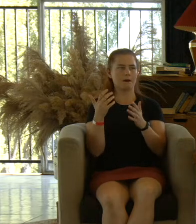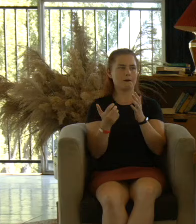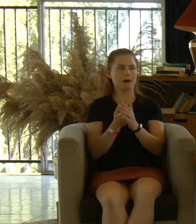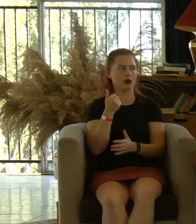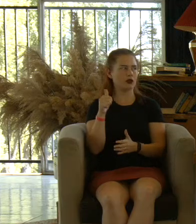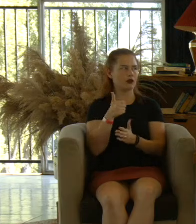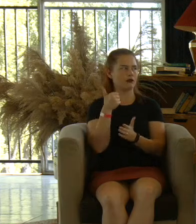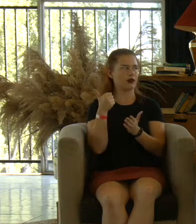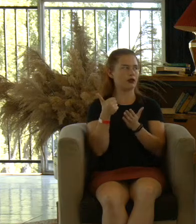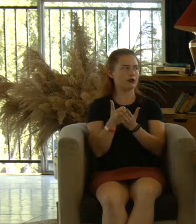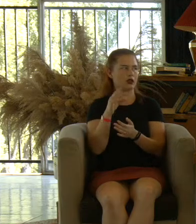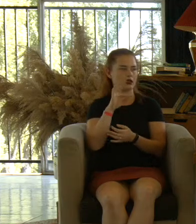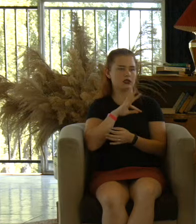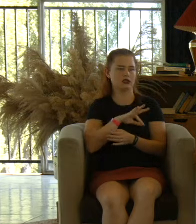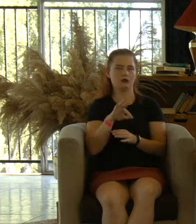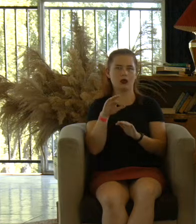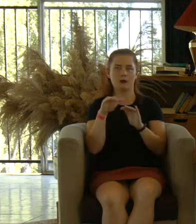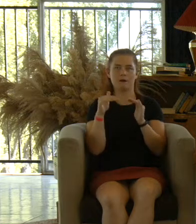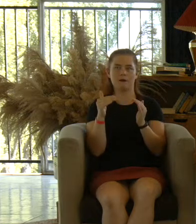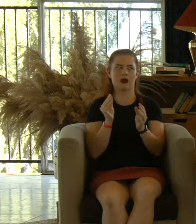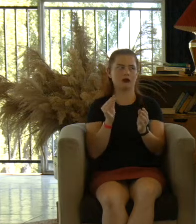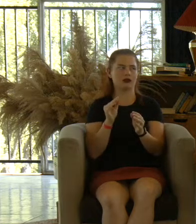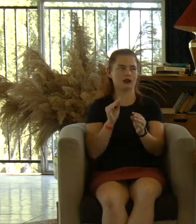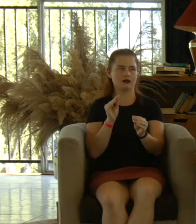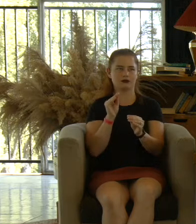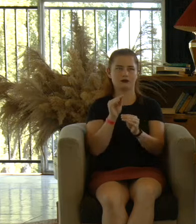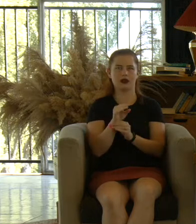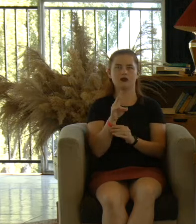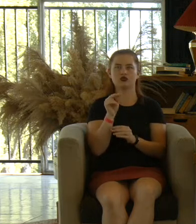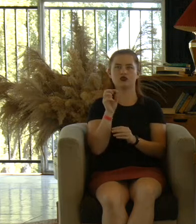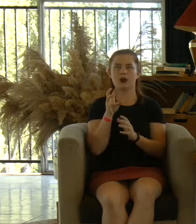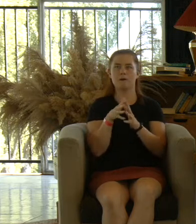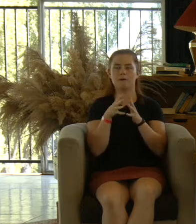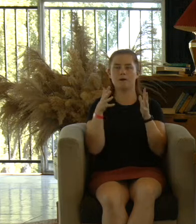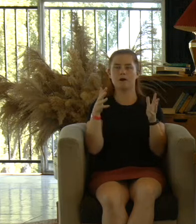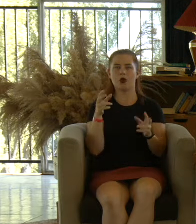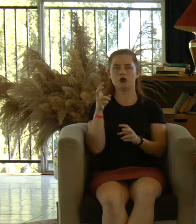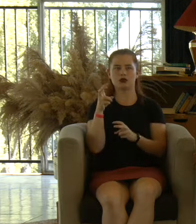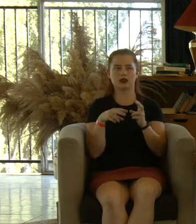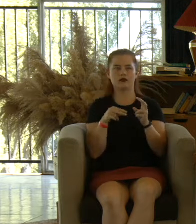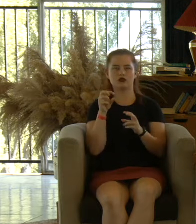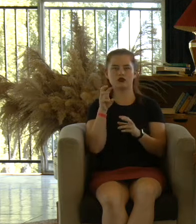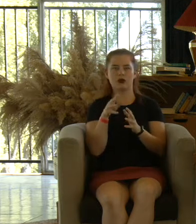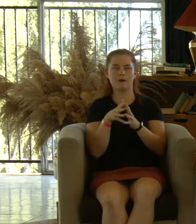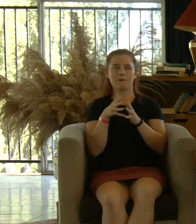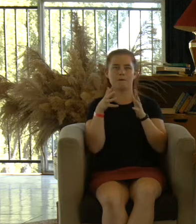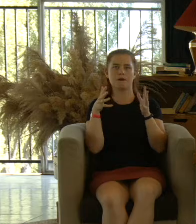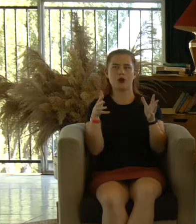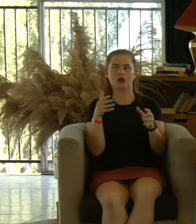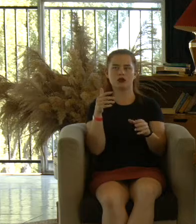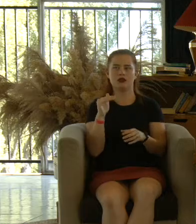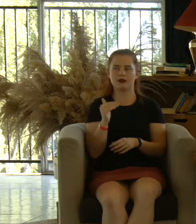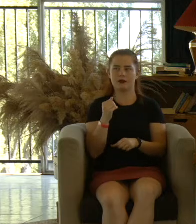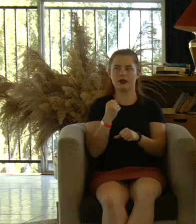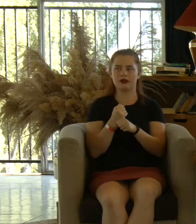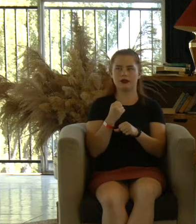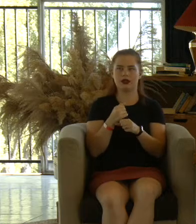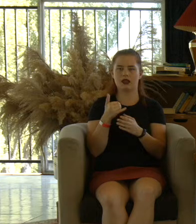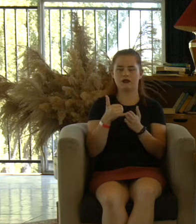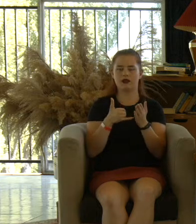основном используют небольшое количество добавок, но чем больше завод, чем больше корпорация, которая производит вина, тем история там